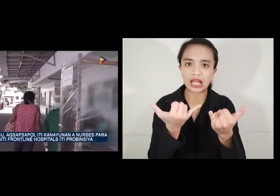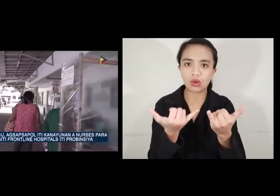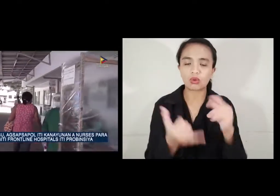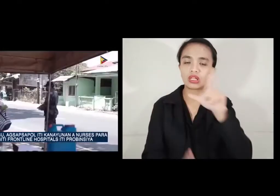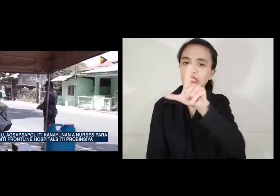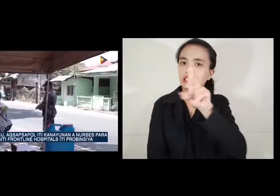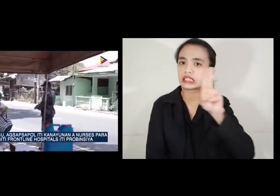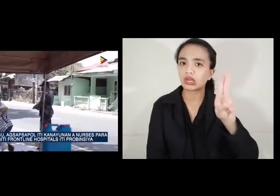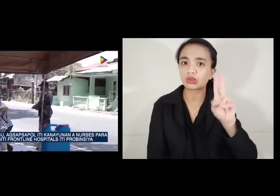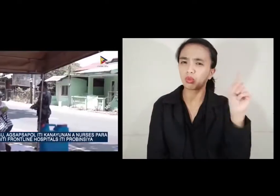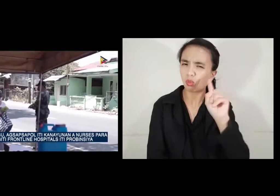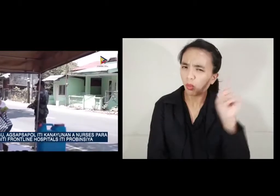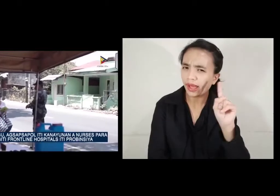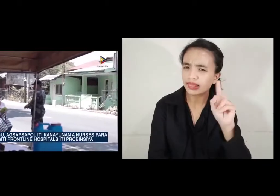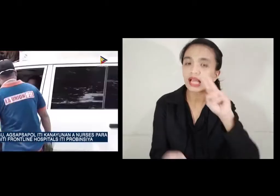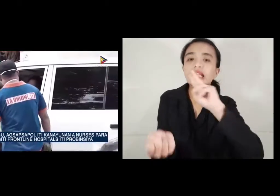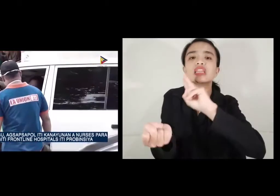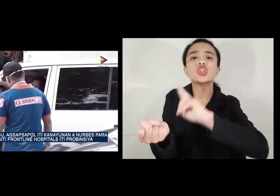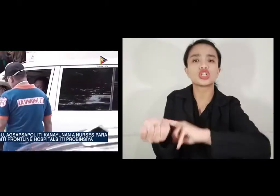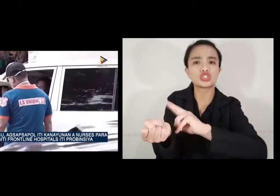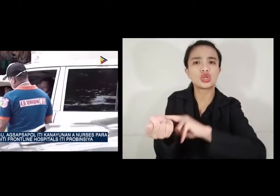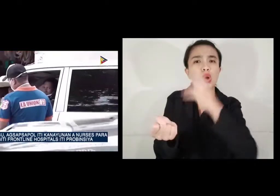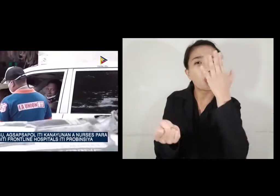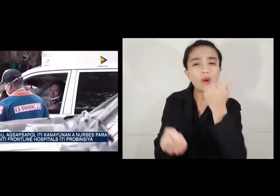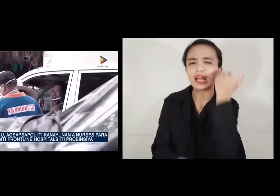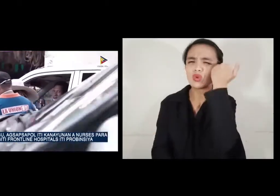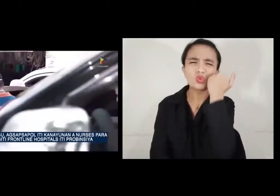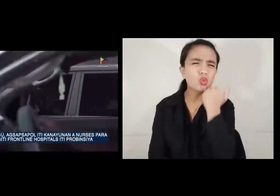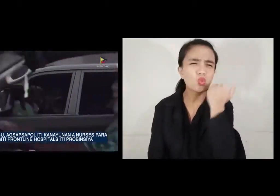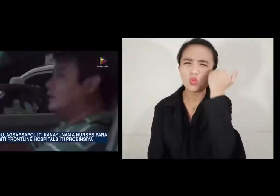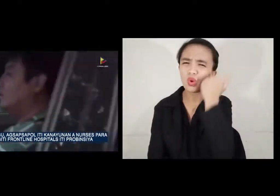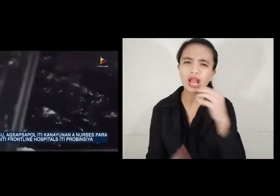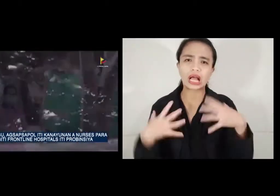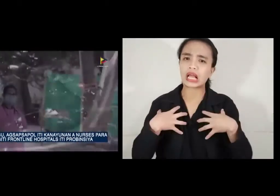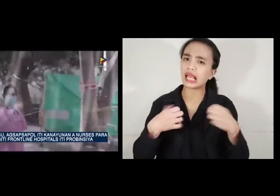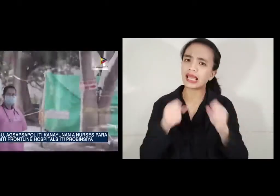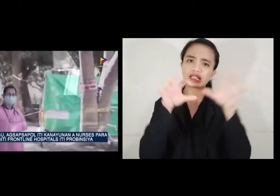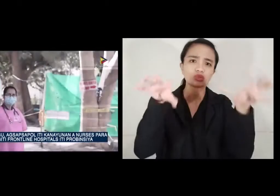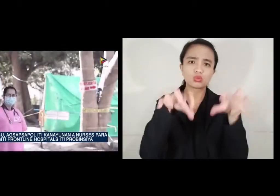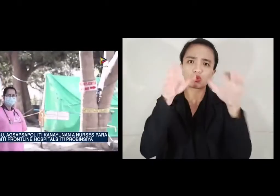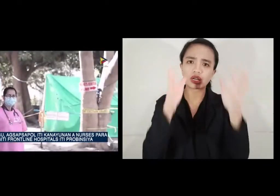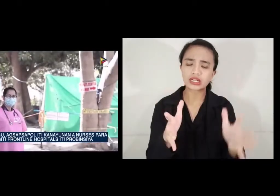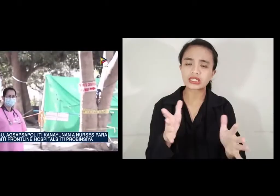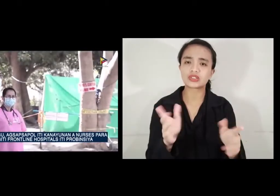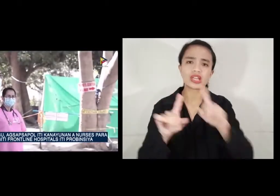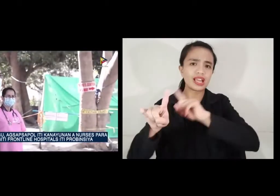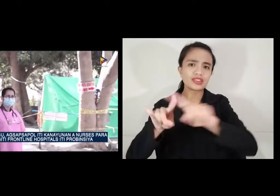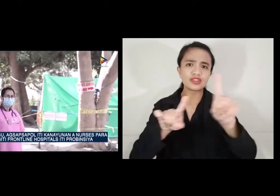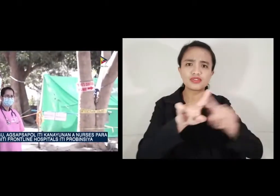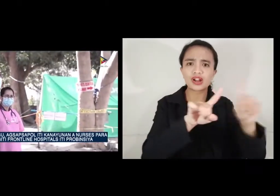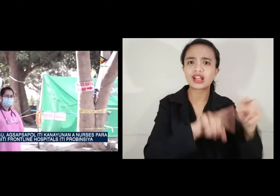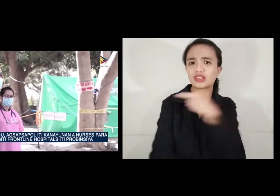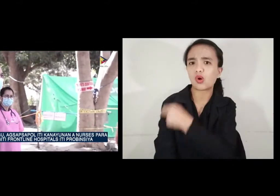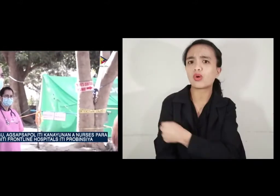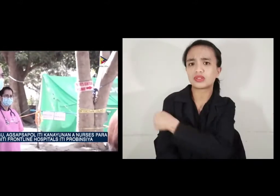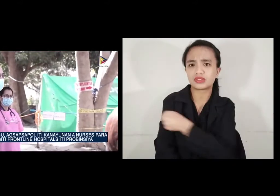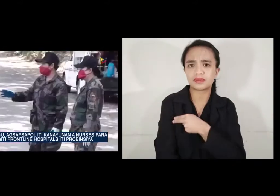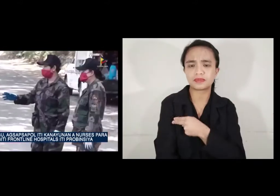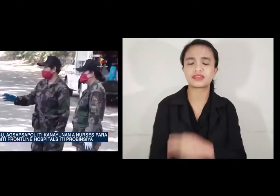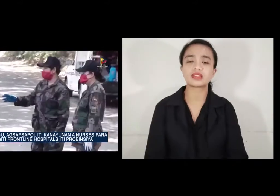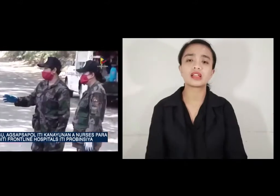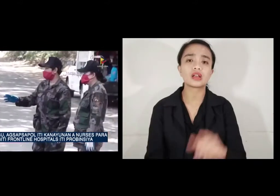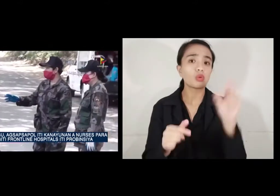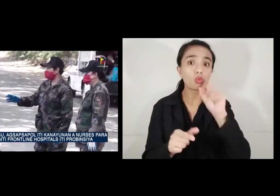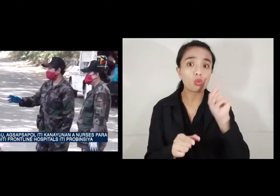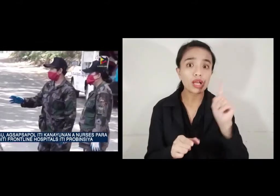Union Provincial Government iti nurses, gapu iti panagkurang dagiti health workers iti frontline hospitals iti